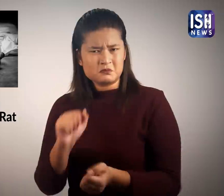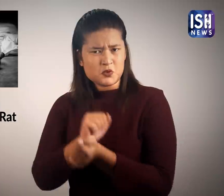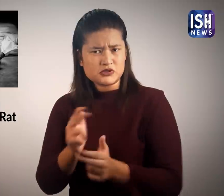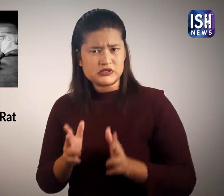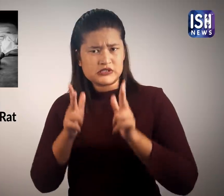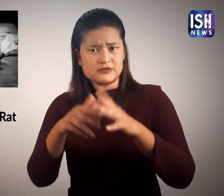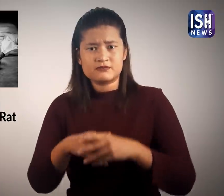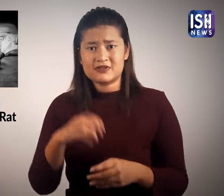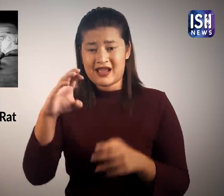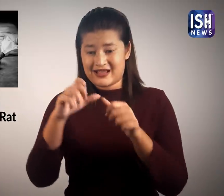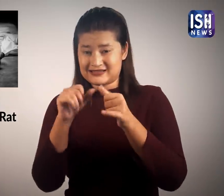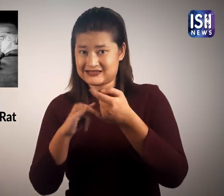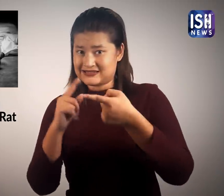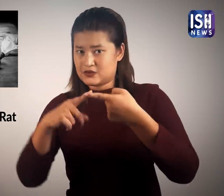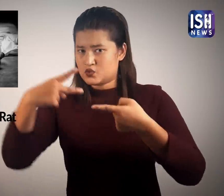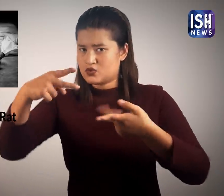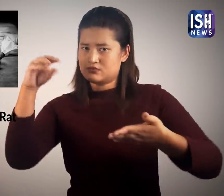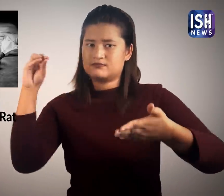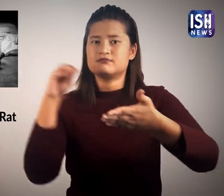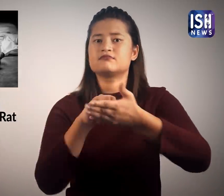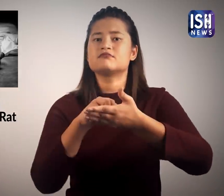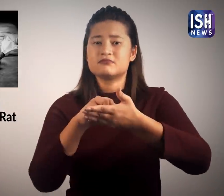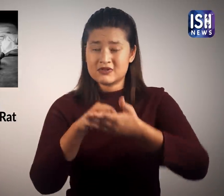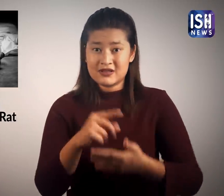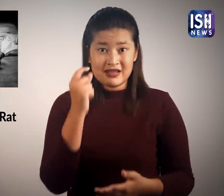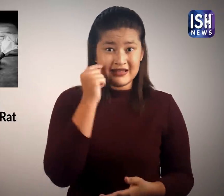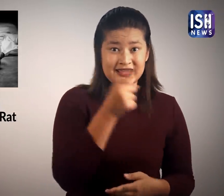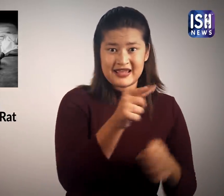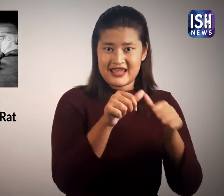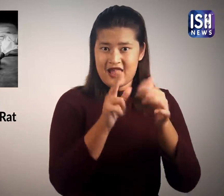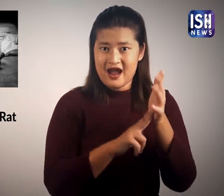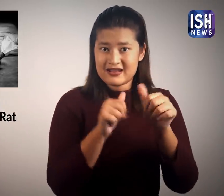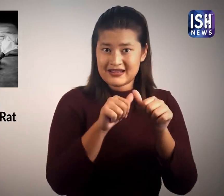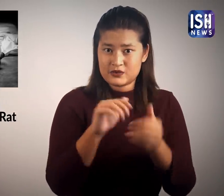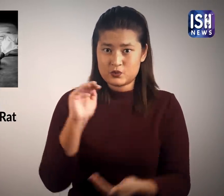अंसारी के खिलाफ हत्या और हत्या के प्रयास का मामला दर्ज किया गया है